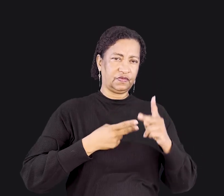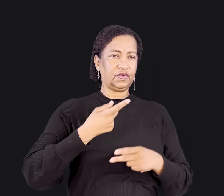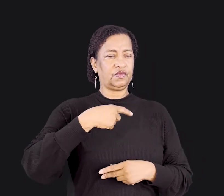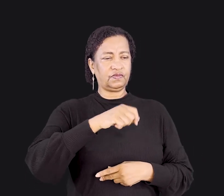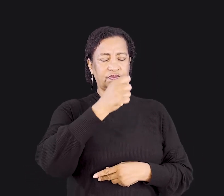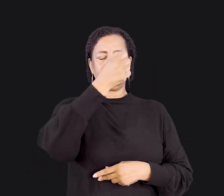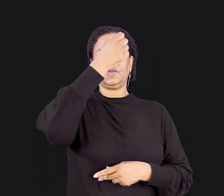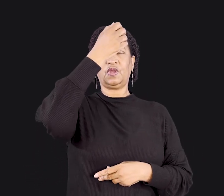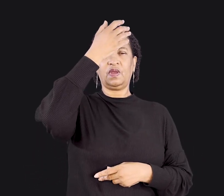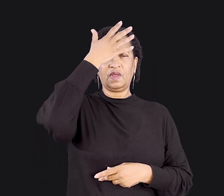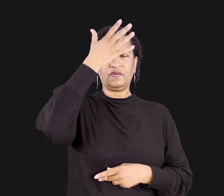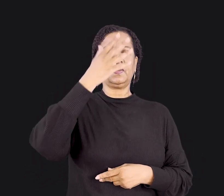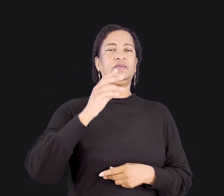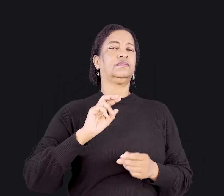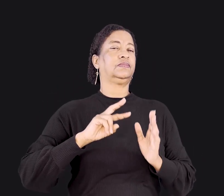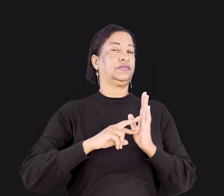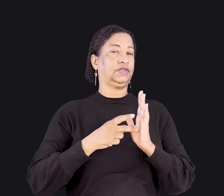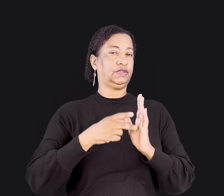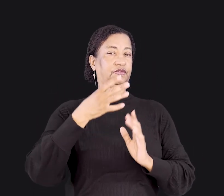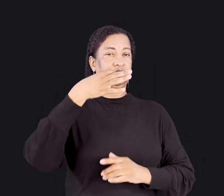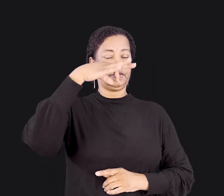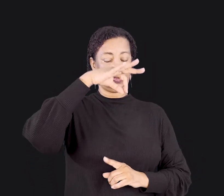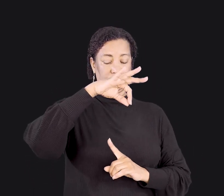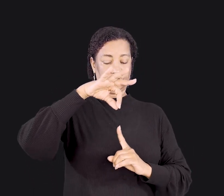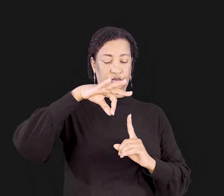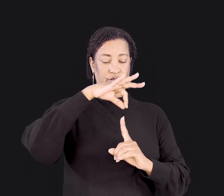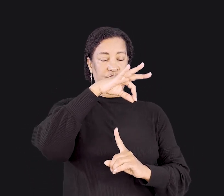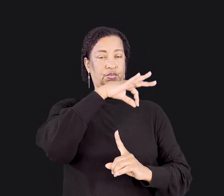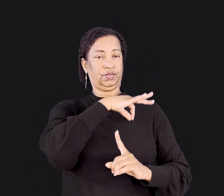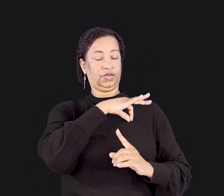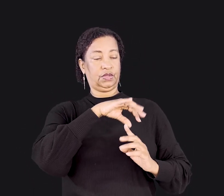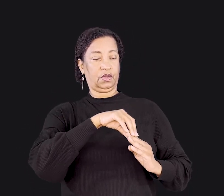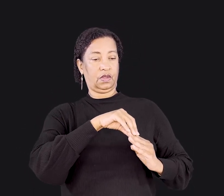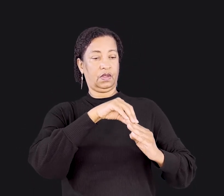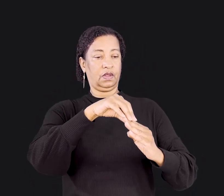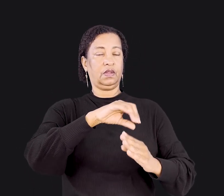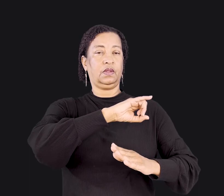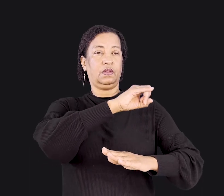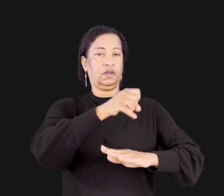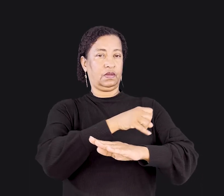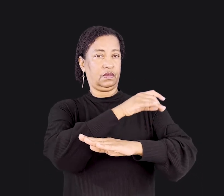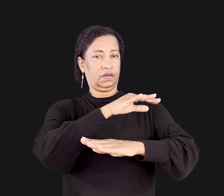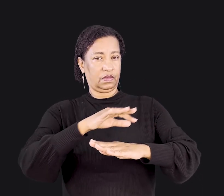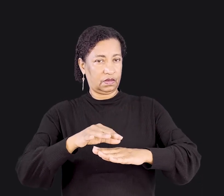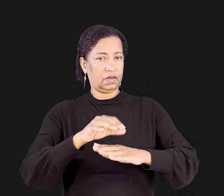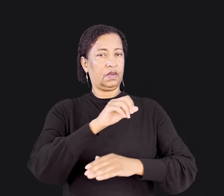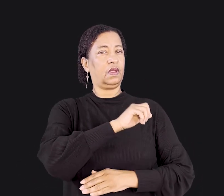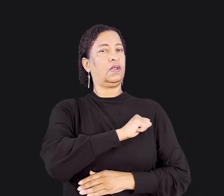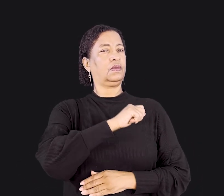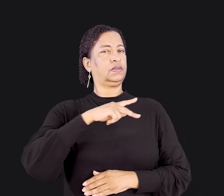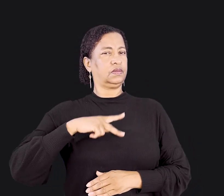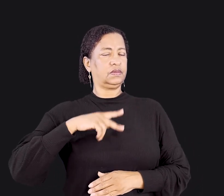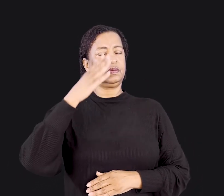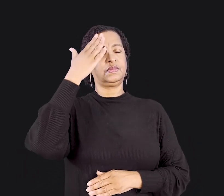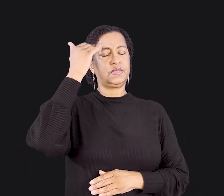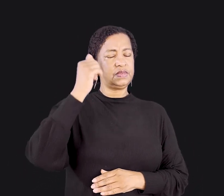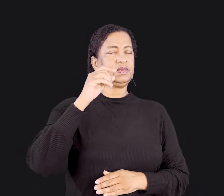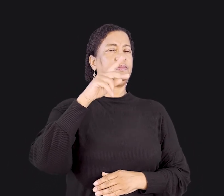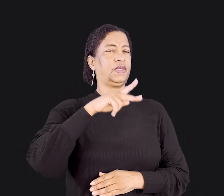por revelação, o que quer dizer que o Espírito o levou a Jerusalém. Os apóstolos sabiam que Paulo estava indo para lá